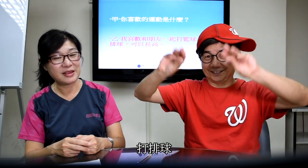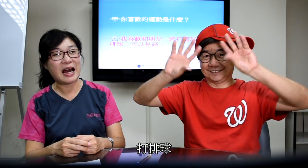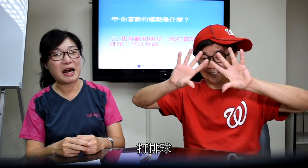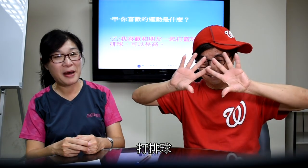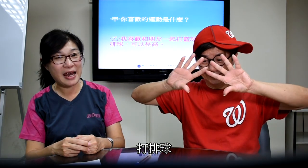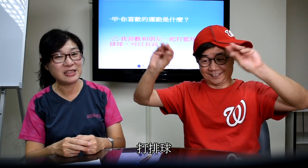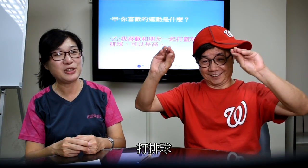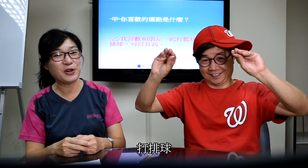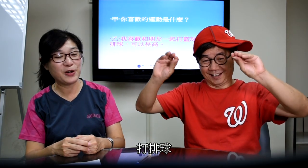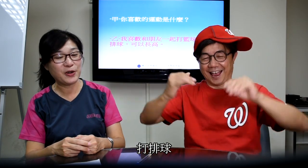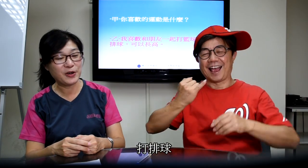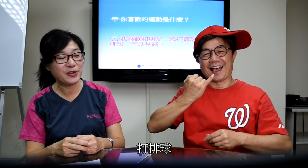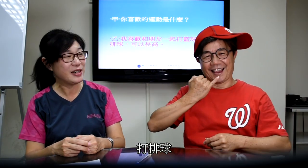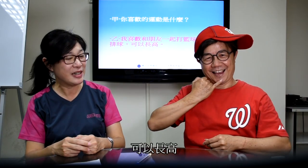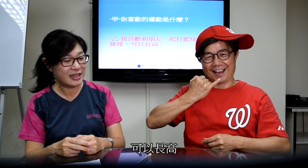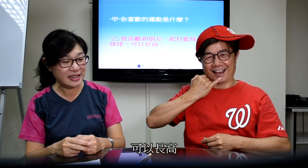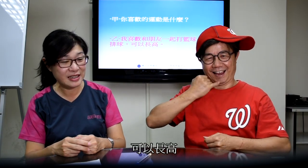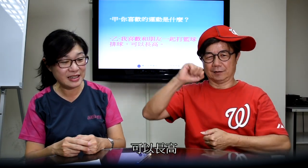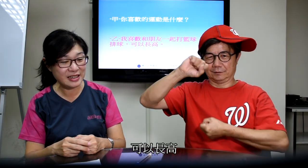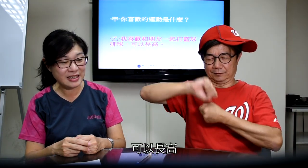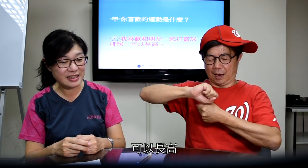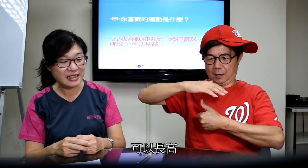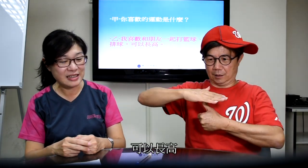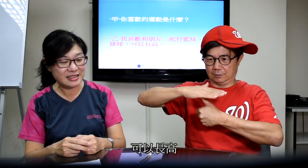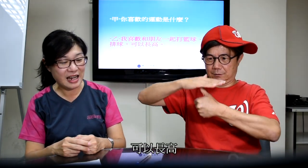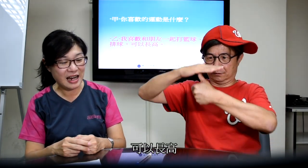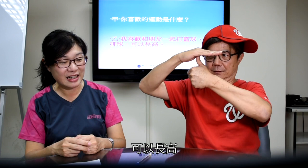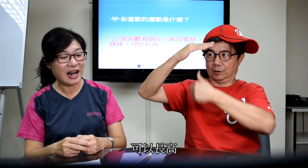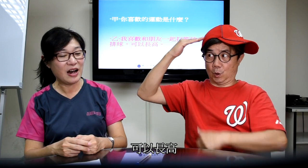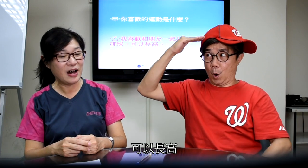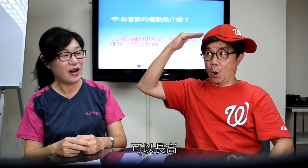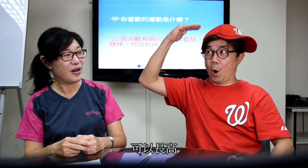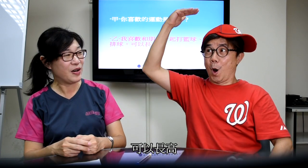打排球，可以长高。